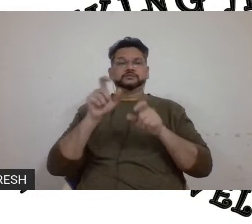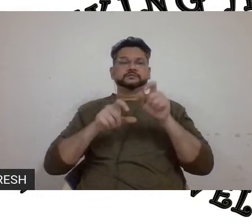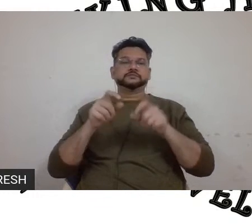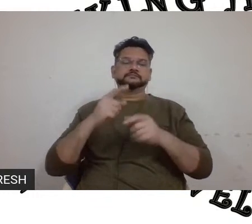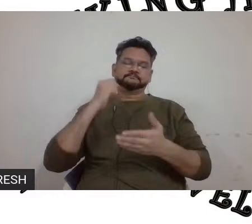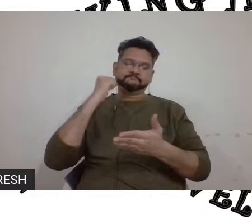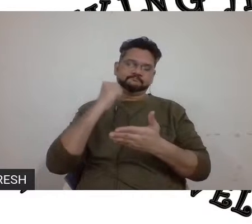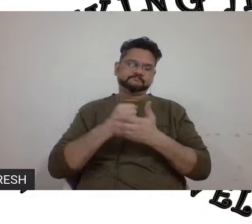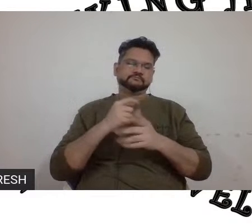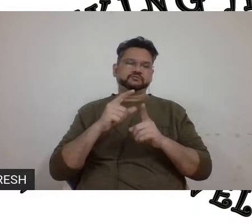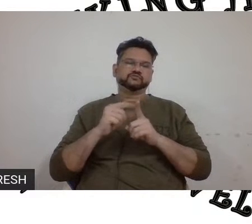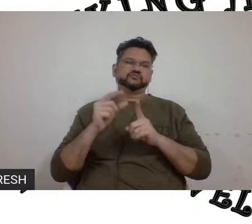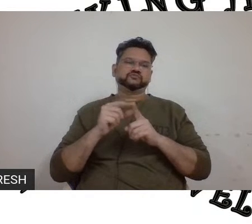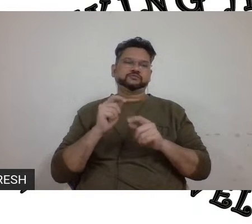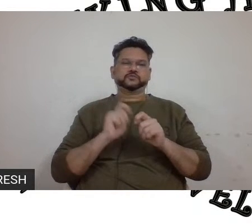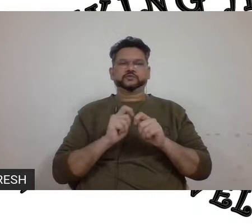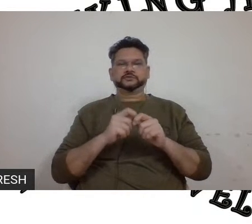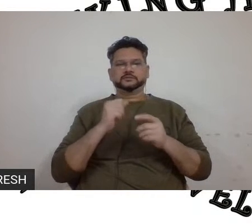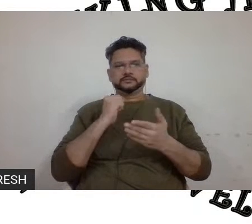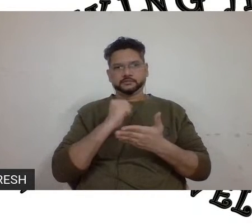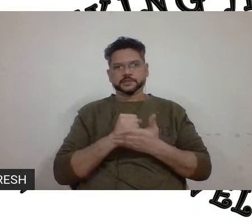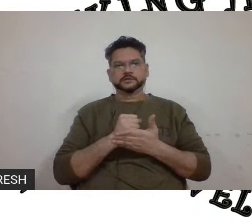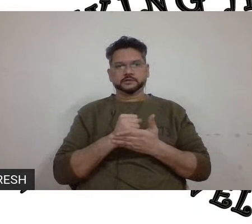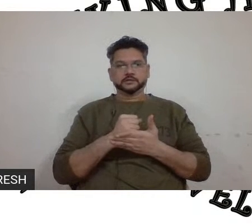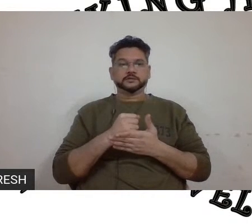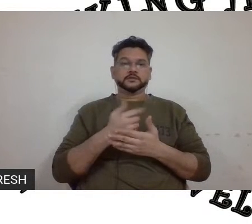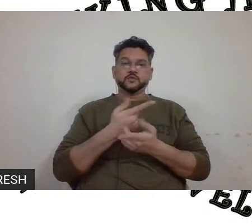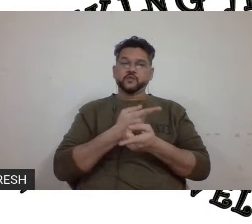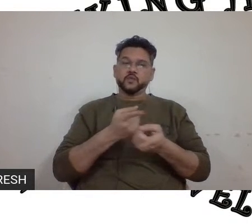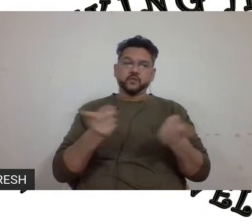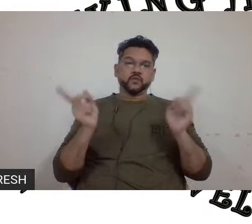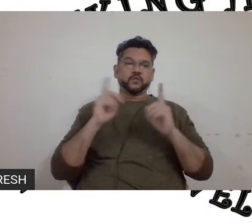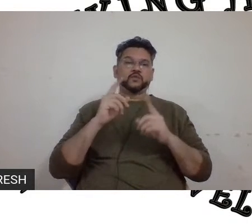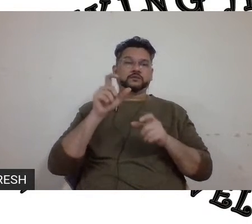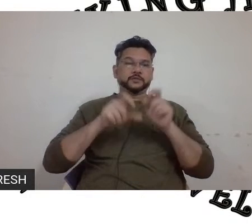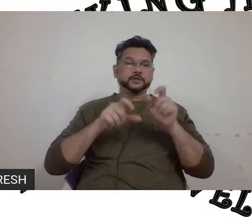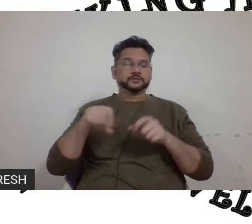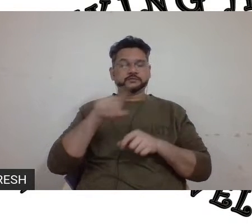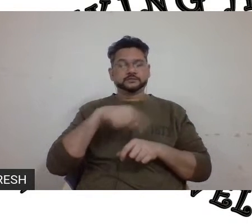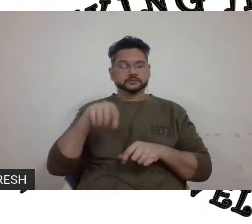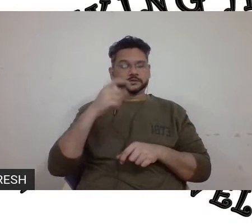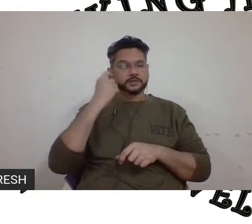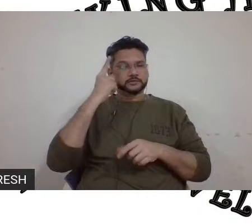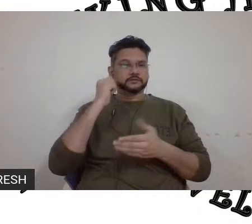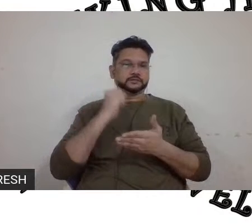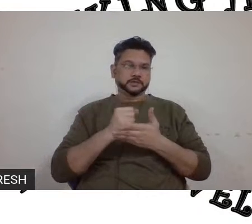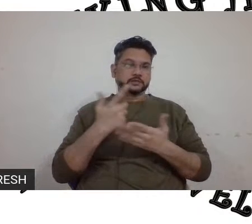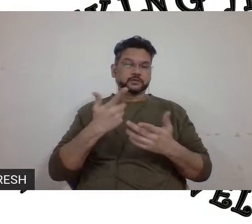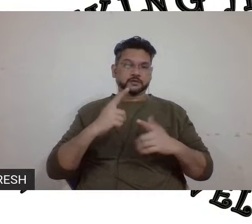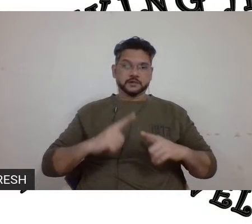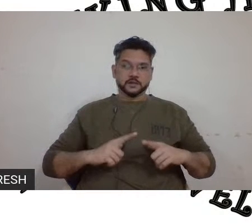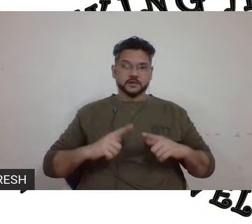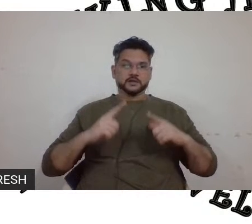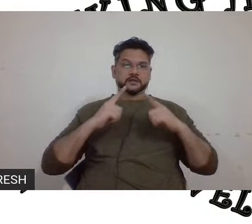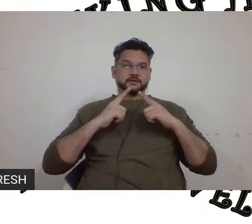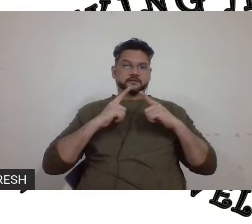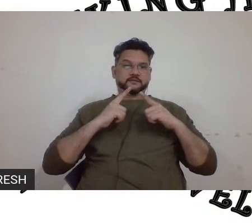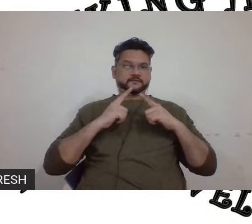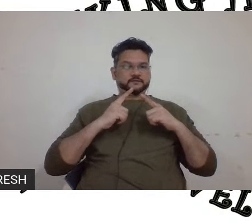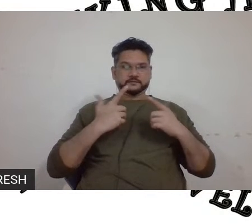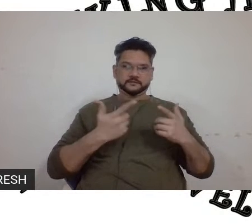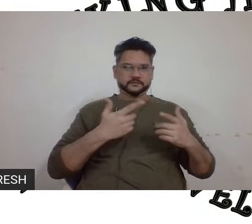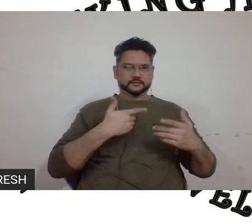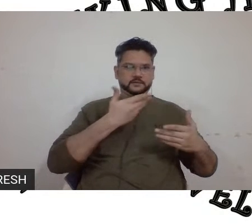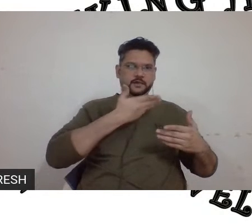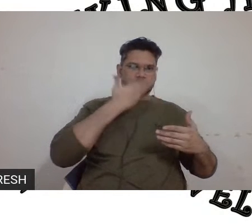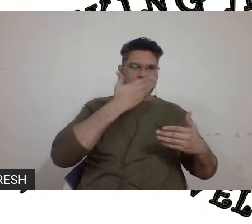है। और हर व्यक्ति को यह समझने की आवश्यकता है कि जीवन जीने और जीवन में कार्य करने का